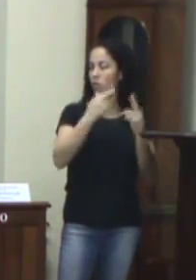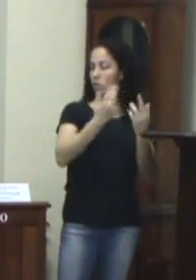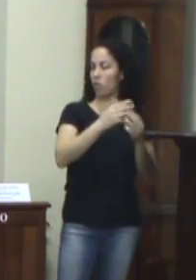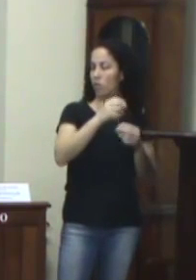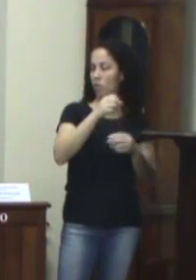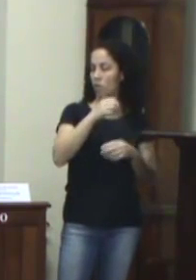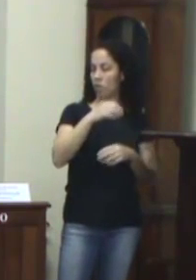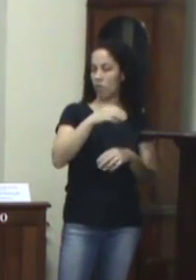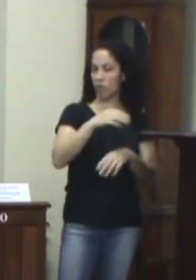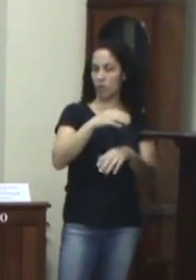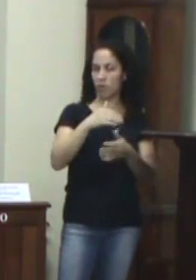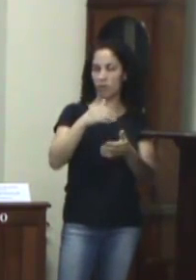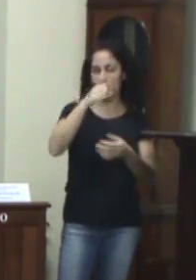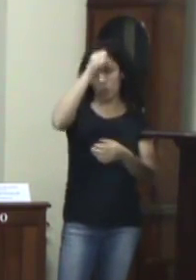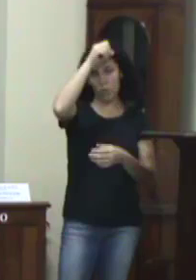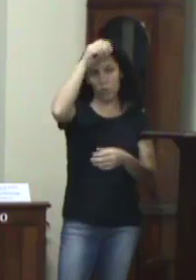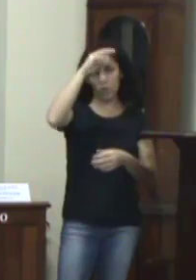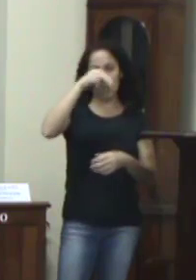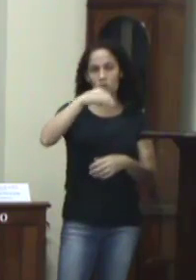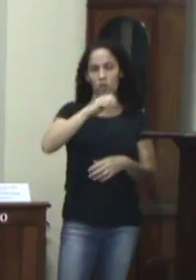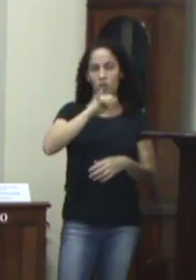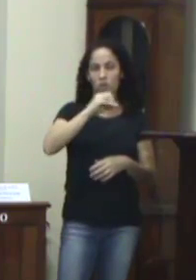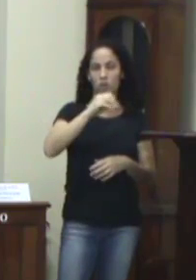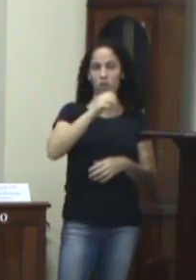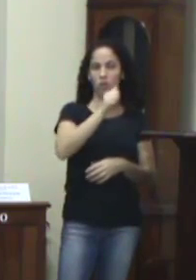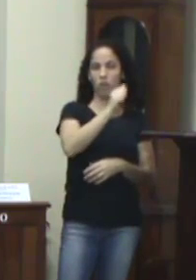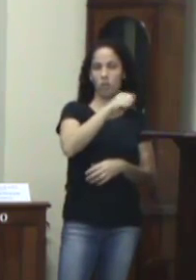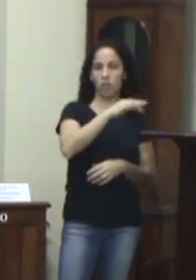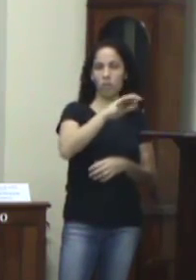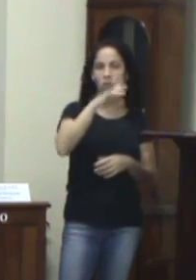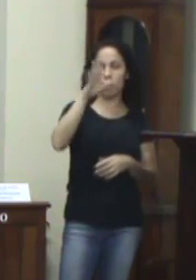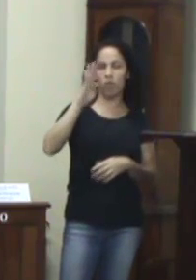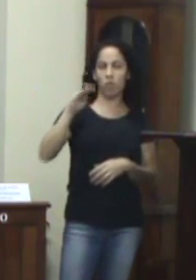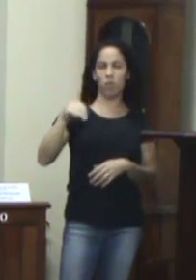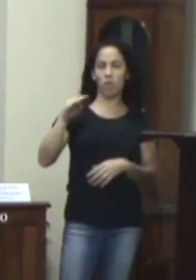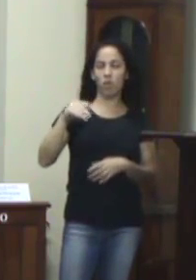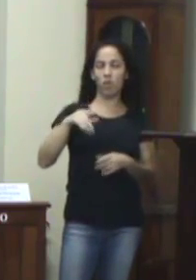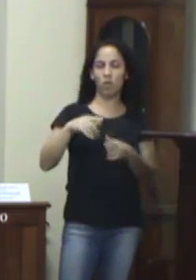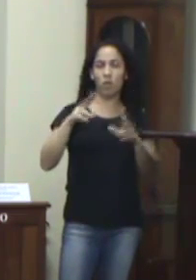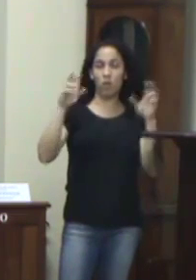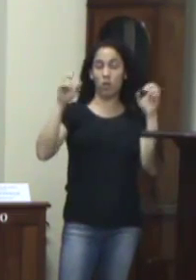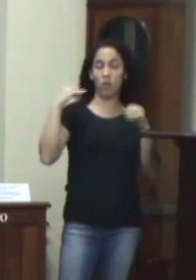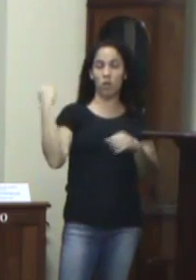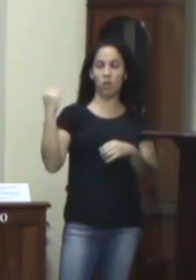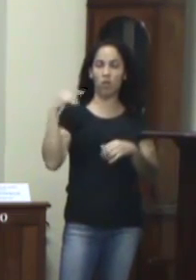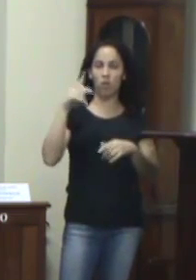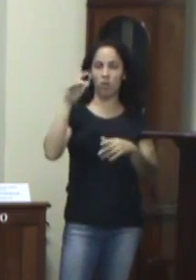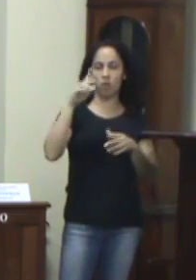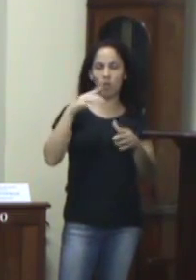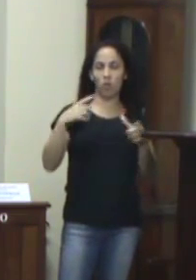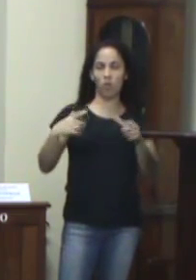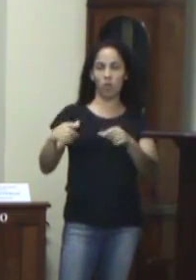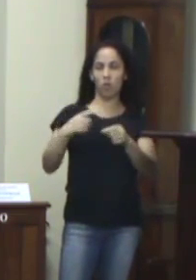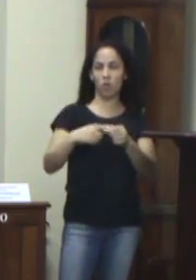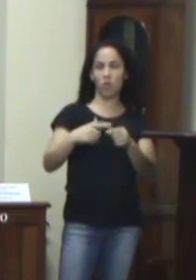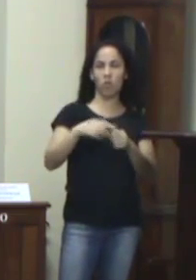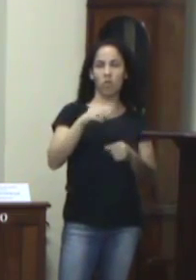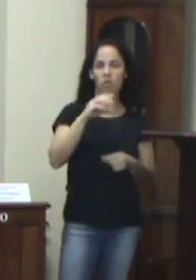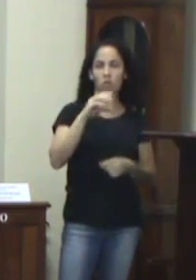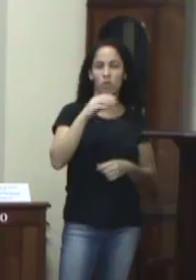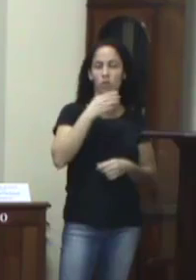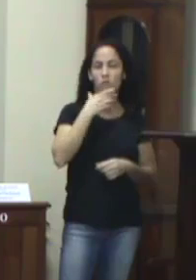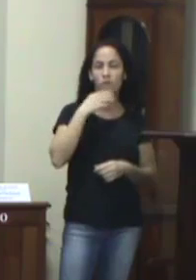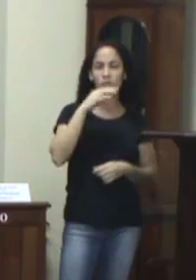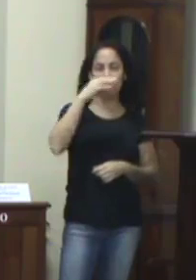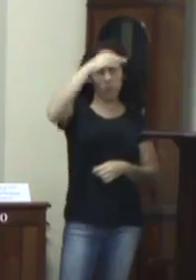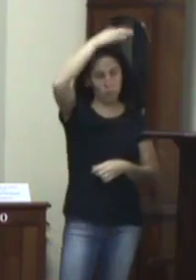Secretaria Municipal de Meio Ambiente no município de Barra Mansa, tratando de assuntos de grande relevância para o município de Santo Sabão e Rio Preto. Solicito